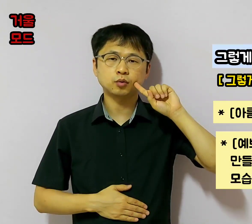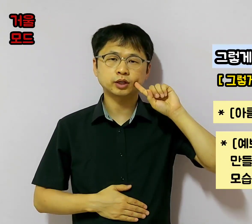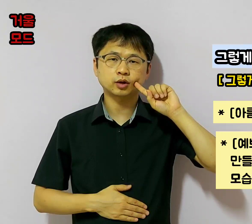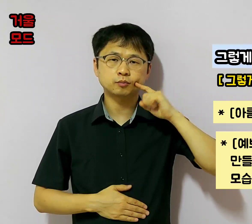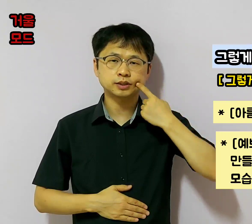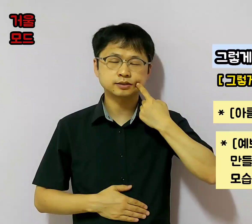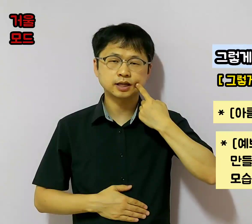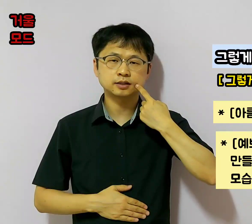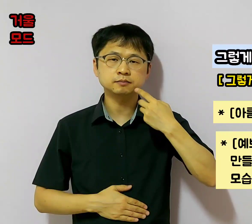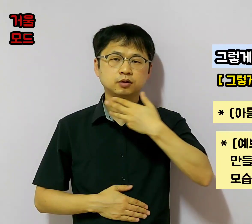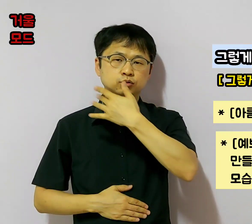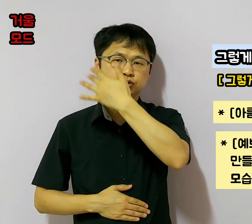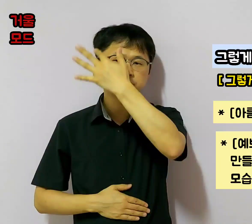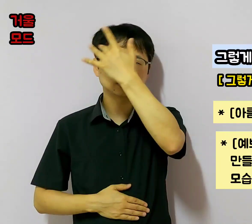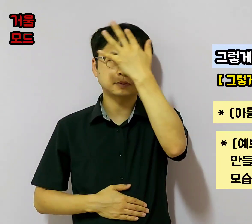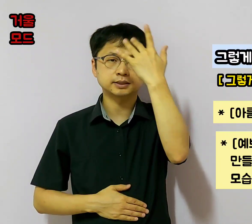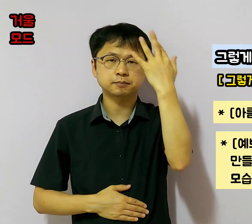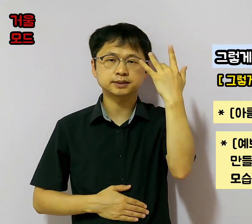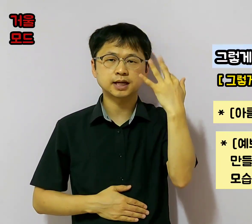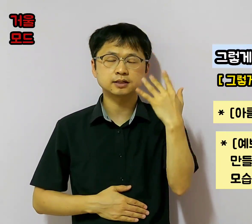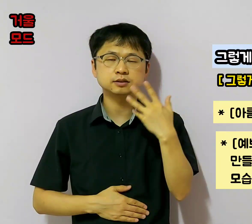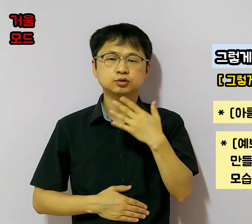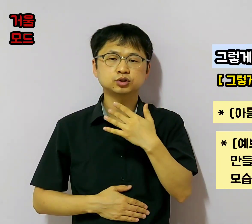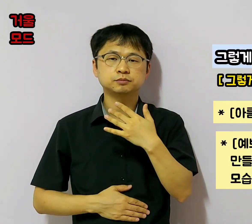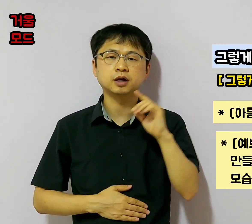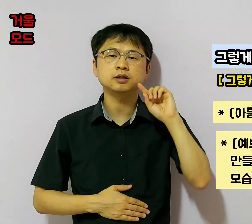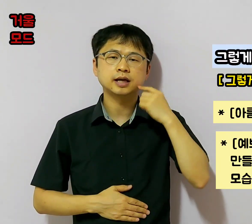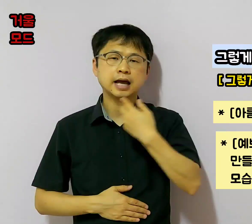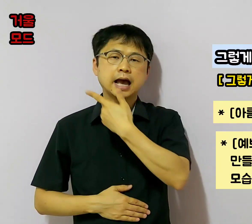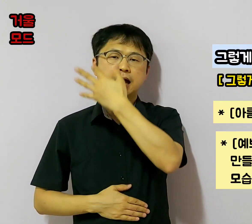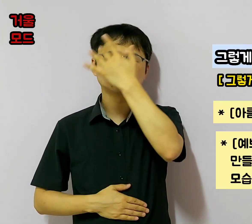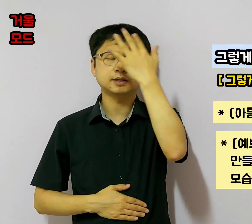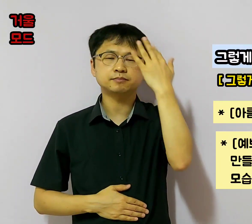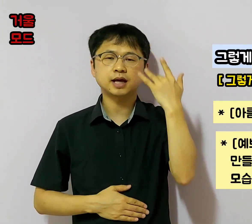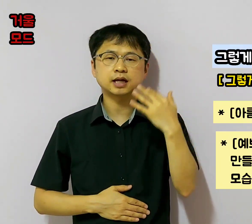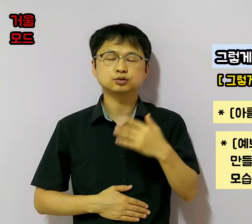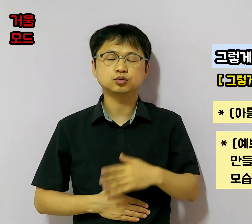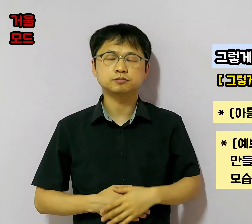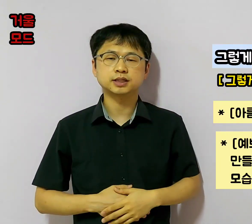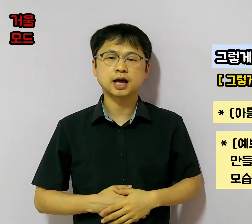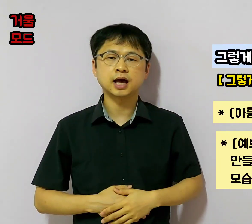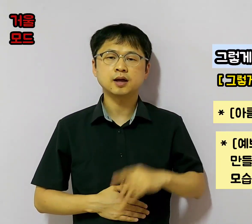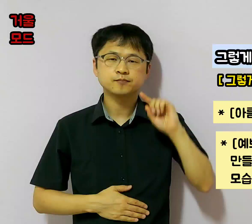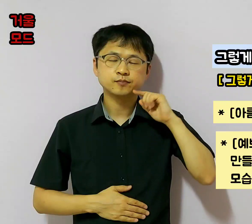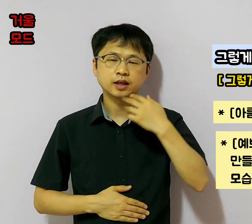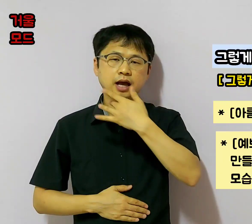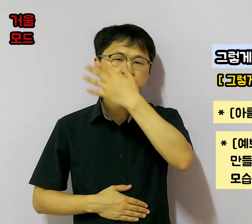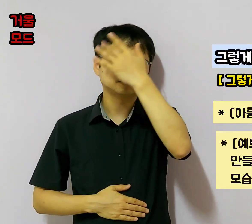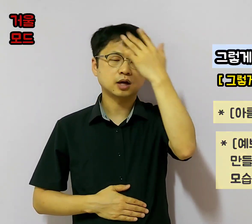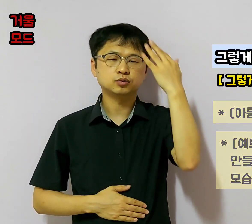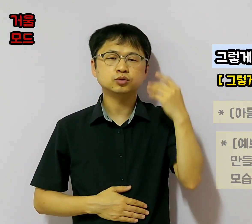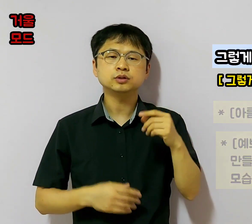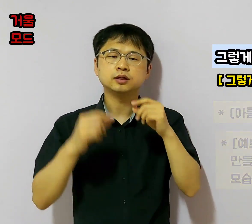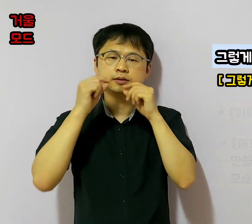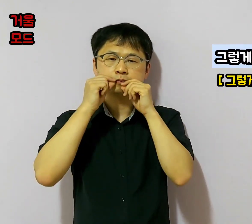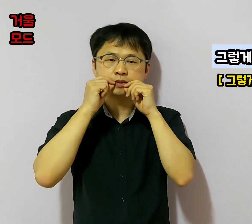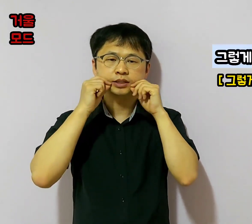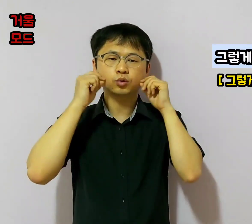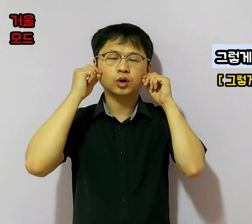볼에 대고 비튼 다음 얼굴 주변을 반짝반짝 흔들어 주시면 아름답다라는 소입니다. 아름다운